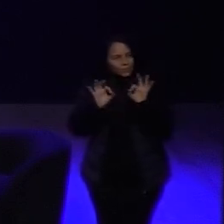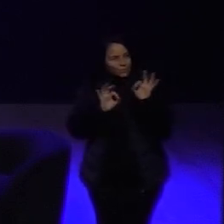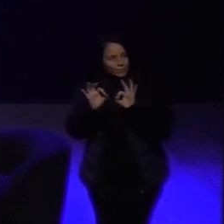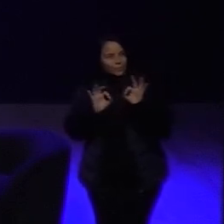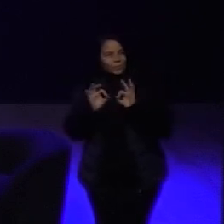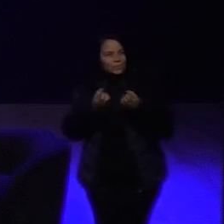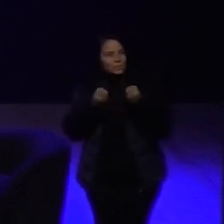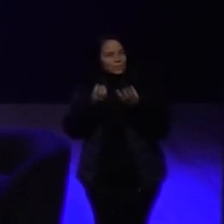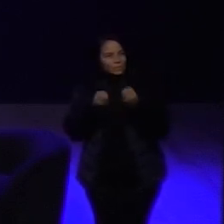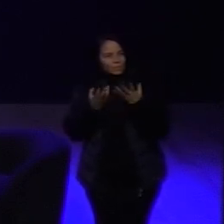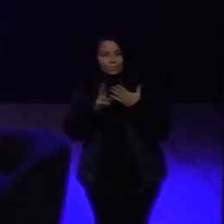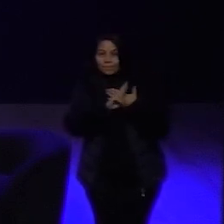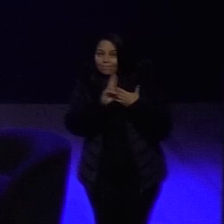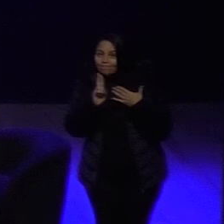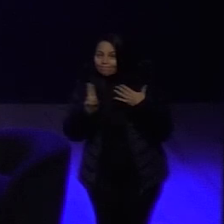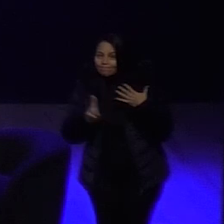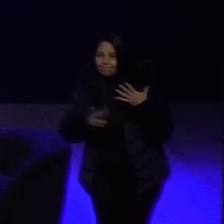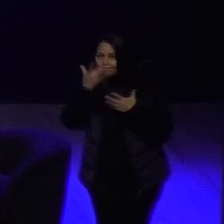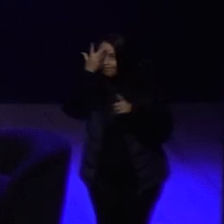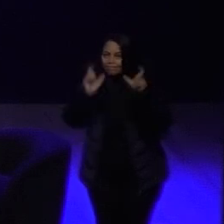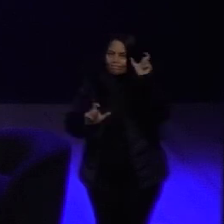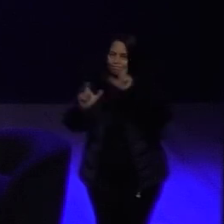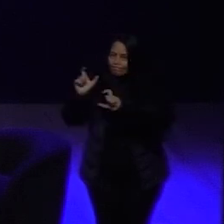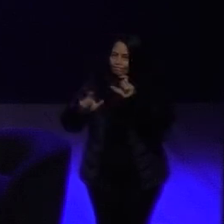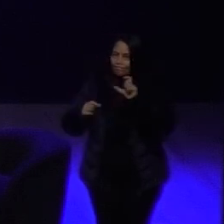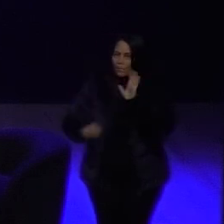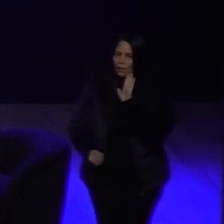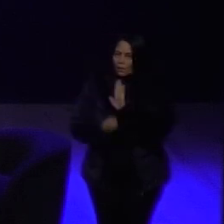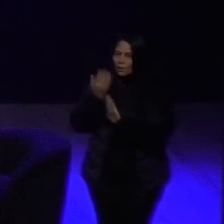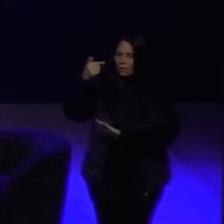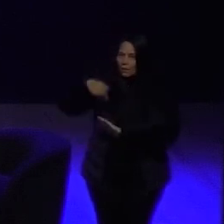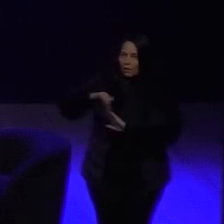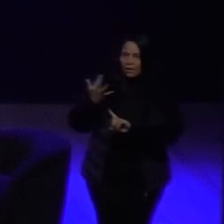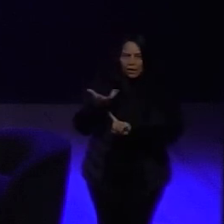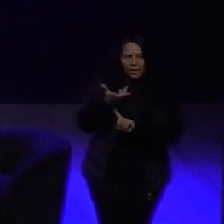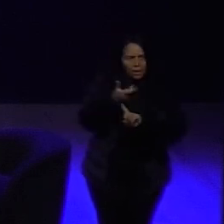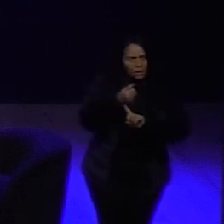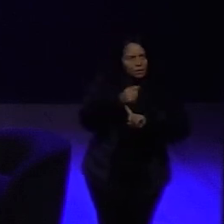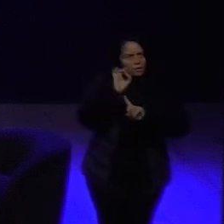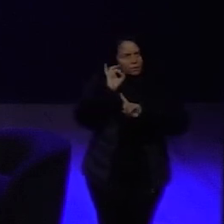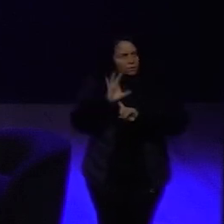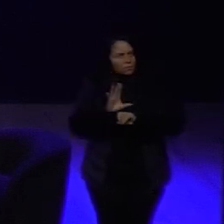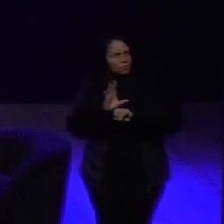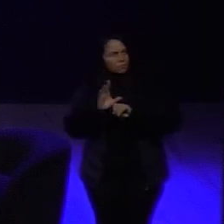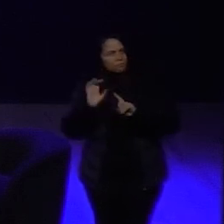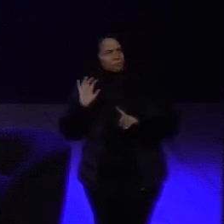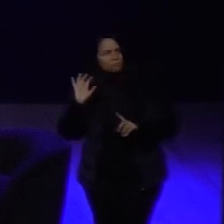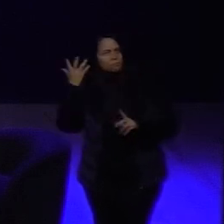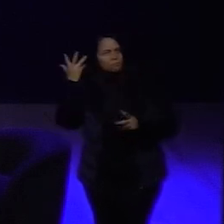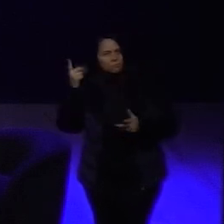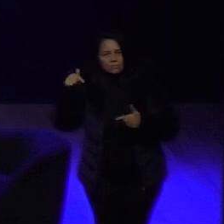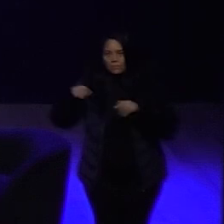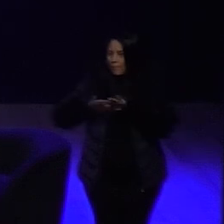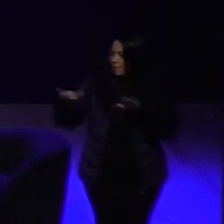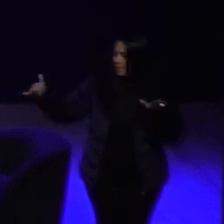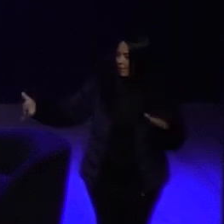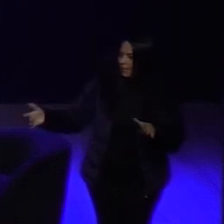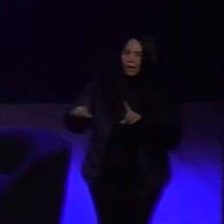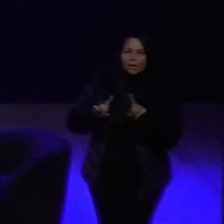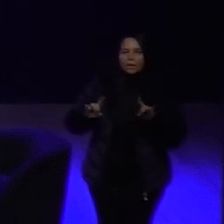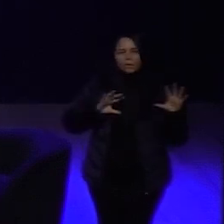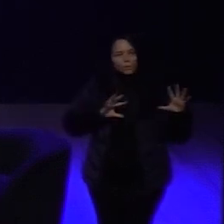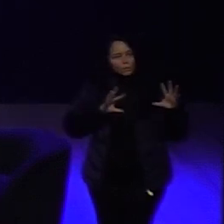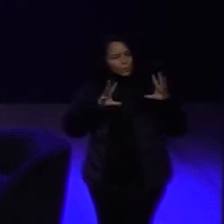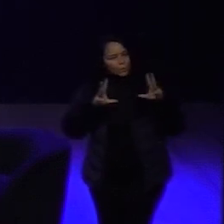estar citando esses nomes para ver que quando a gente faz arte, né, não é apenas o que acontece nos palcos. Né, há toda